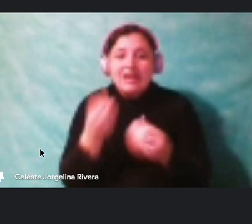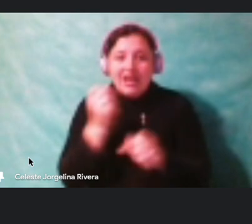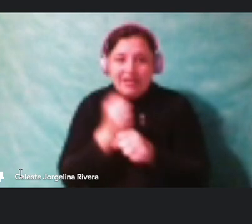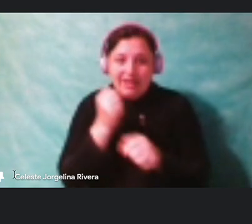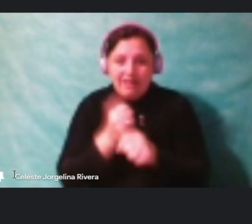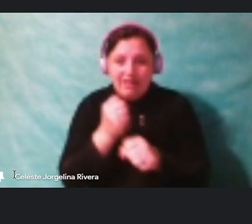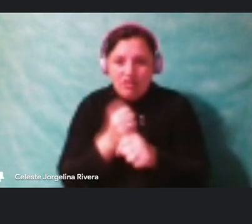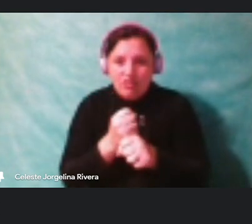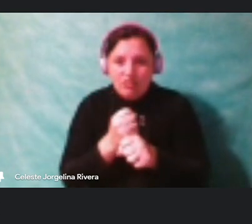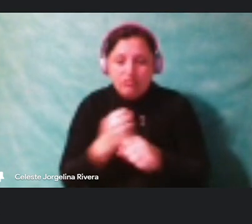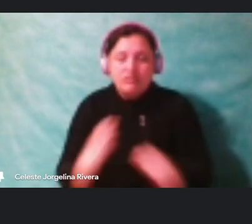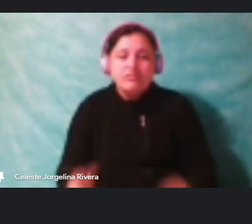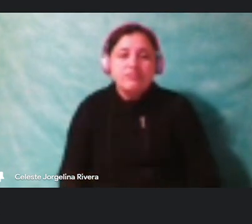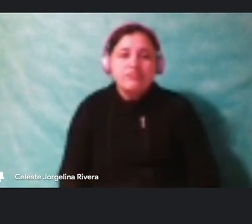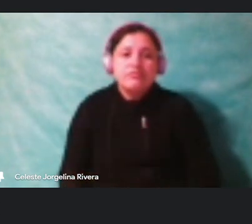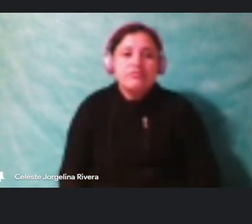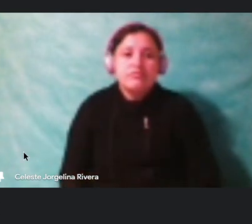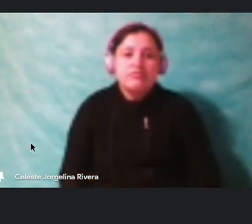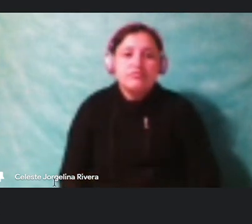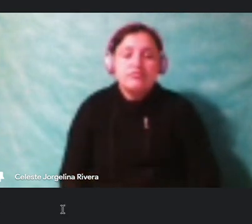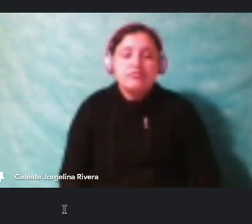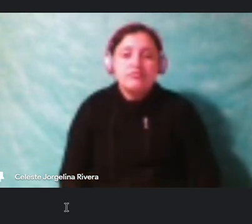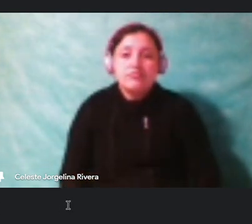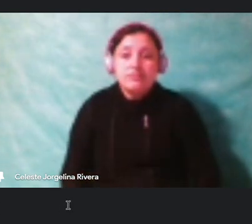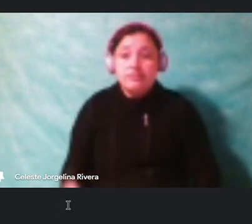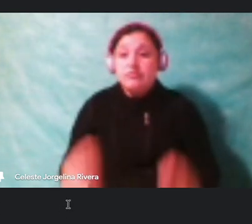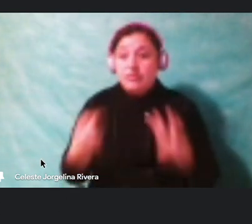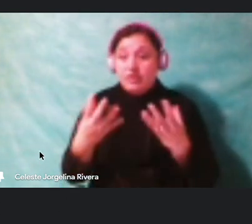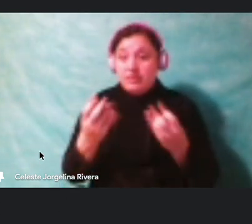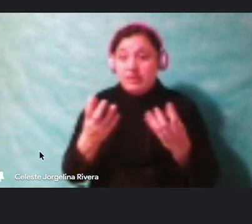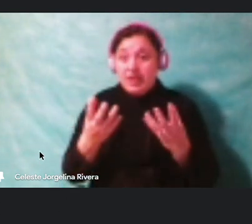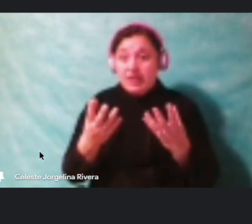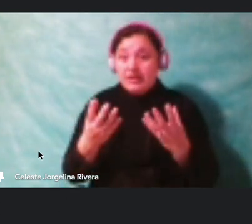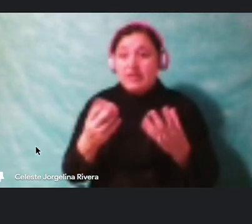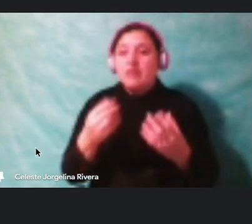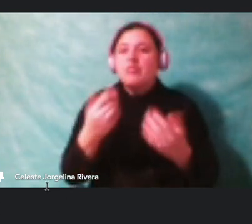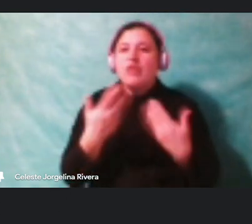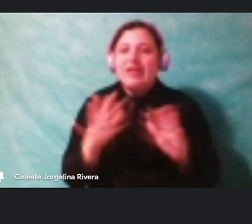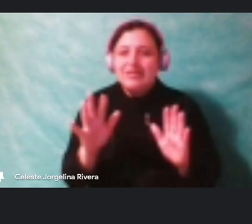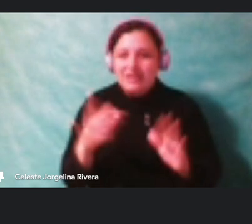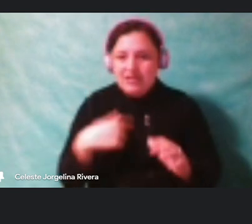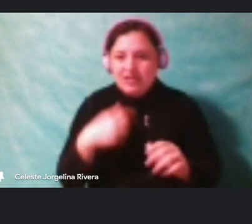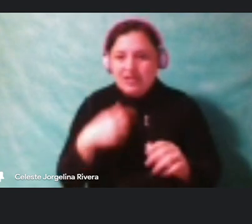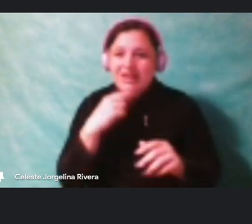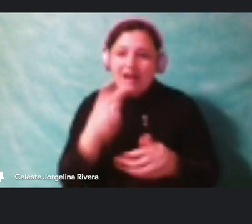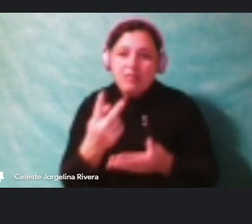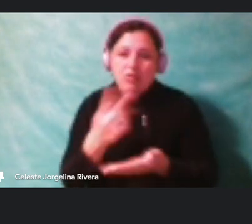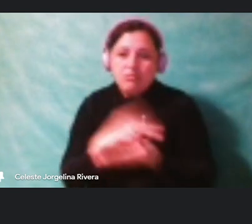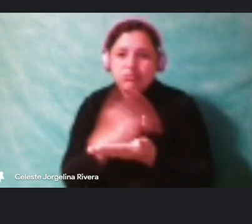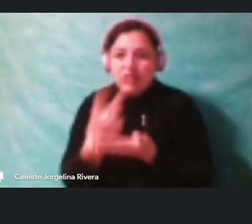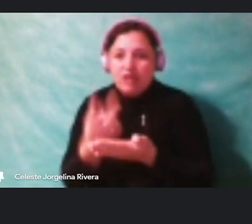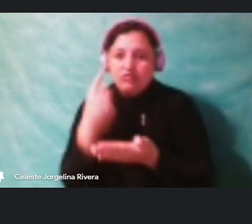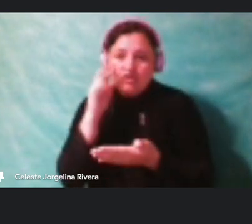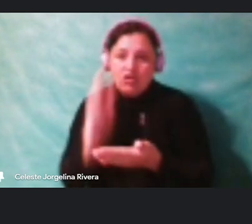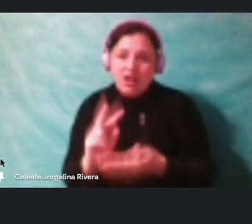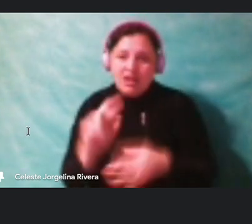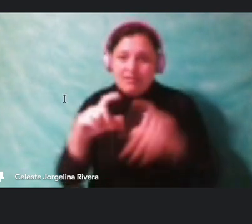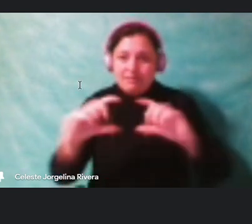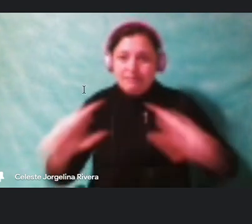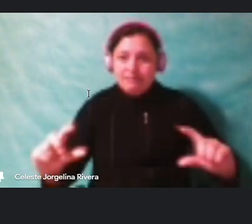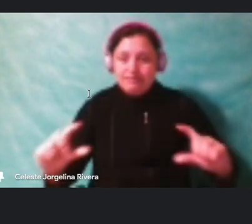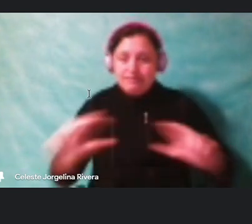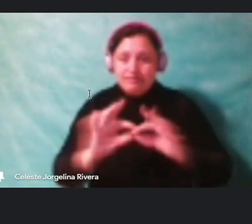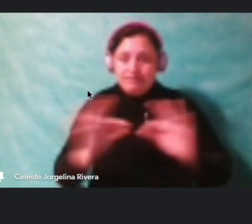Trabajo creativo, ¿sí? Incluso producción, podemos decir, de trabajo creativo. Muy bien. Bueno, voy a tomar asistencia